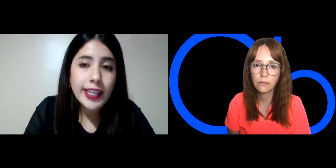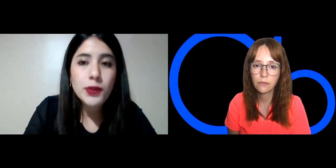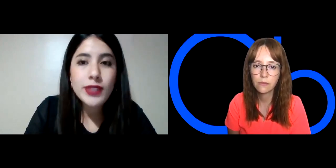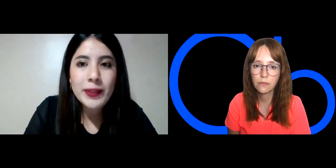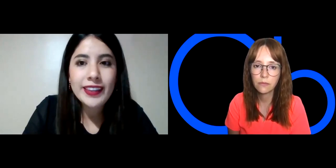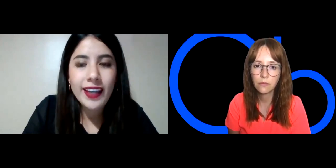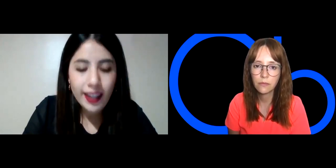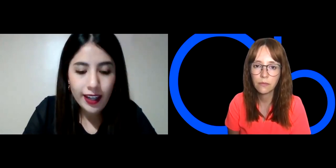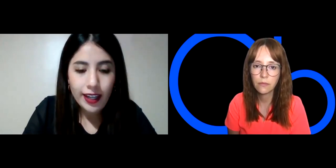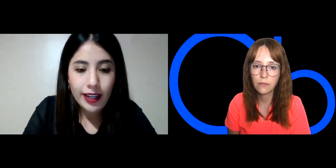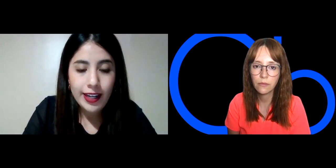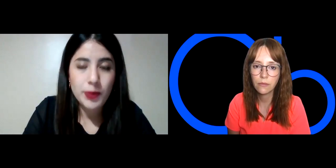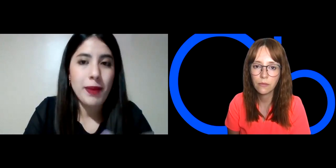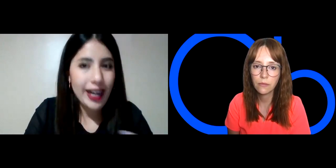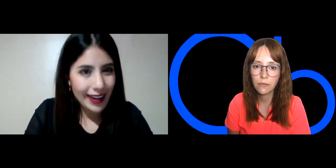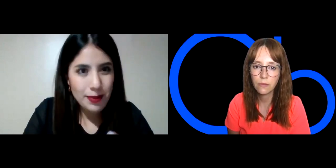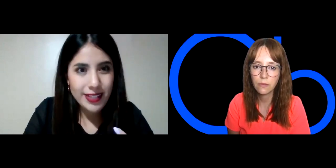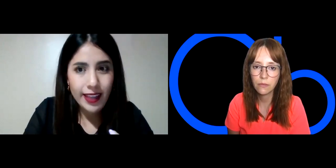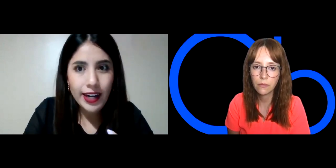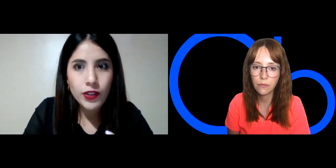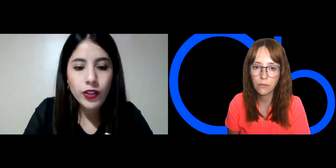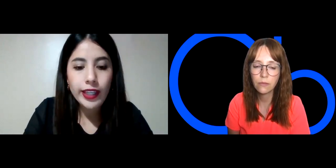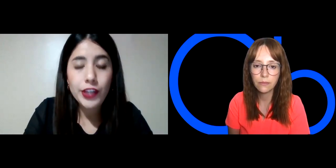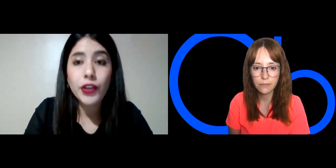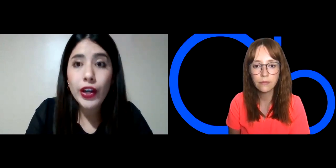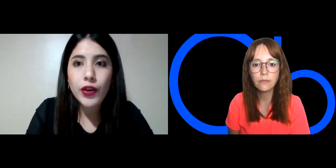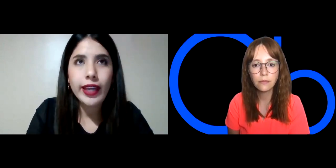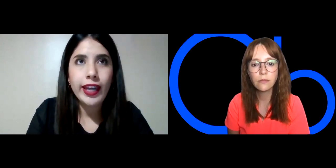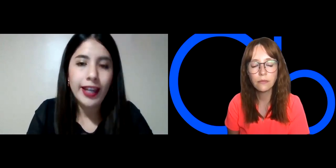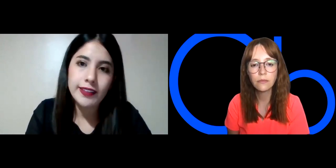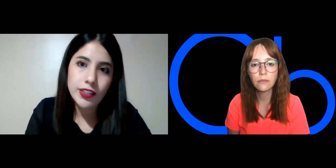Sí, justamente les voy a hablar del abecedario y yo